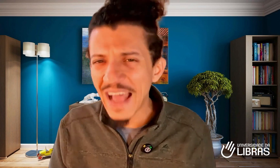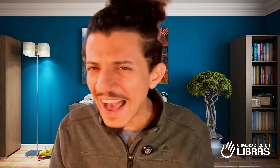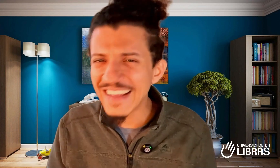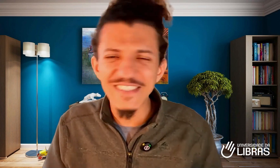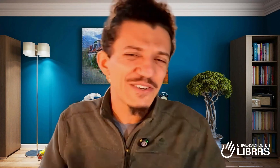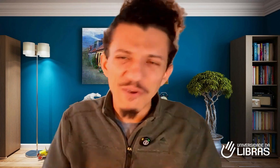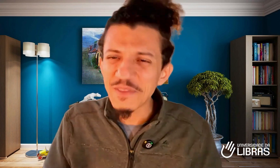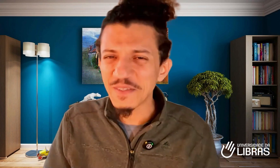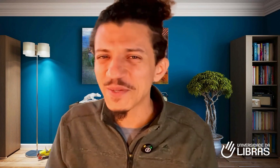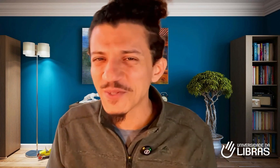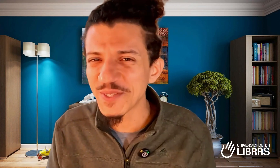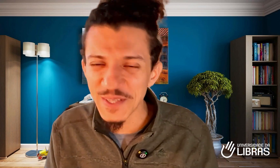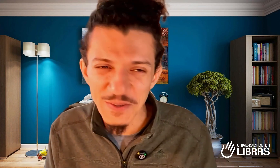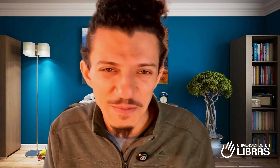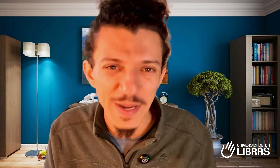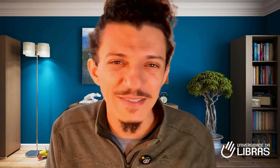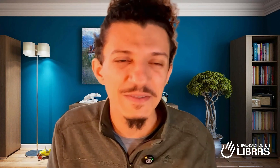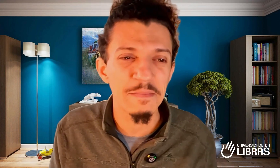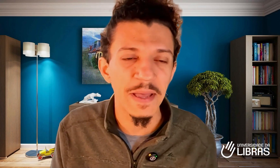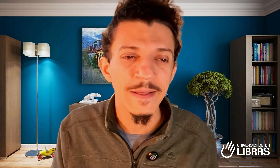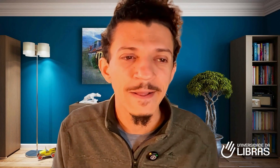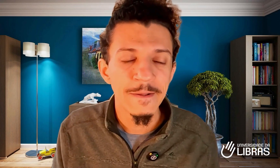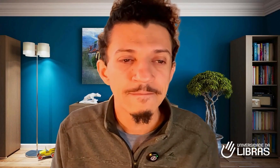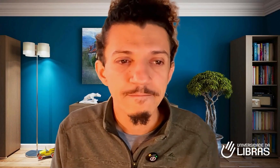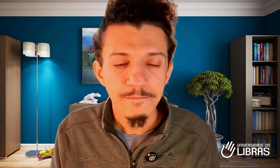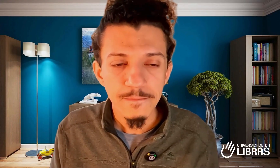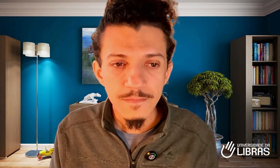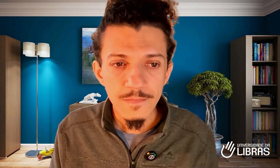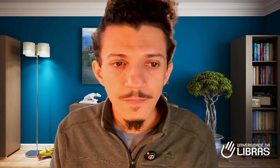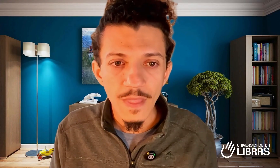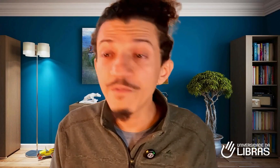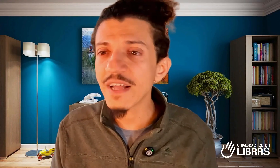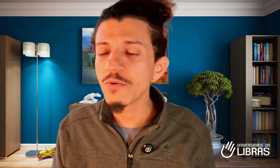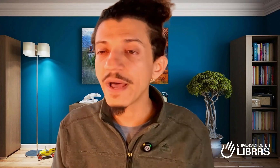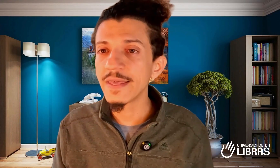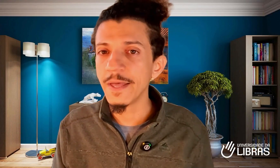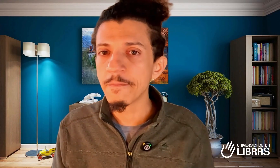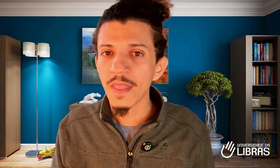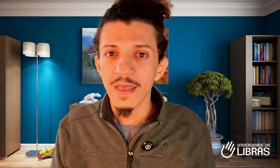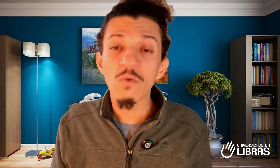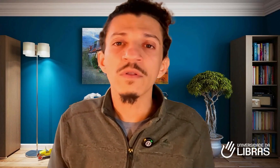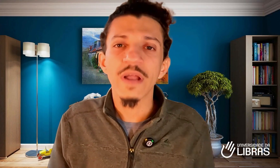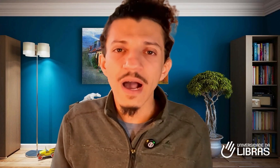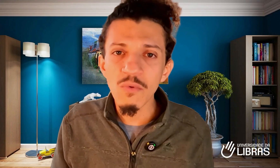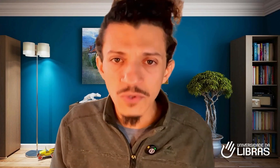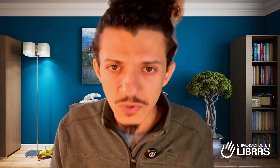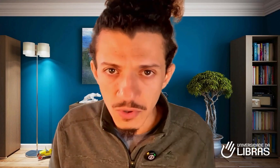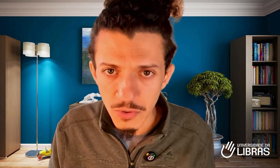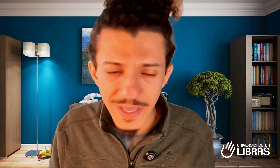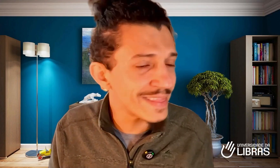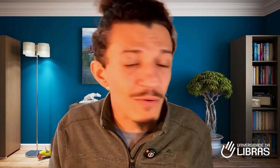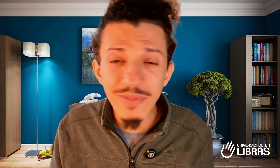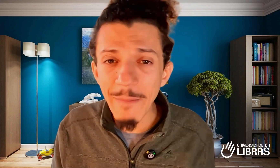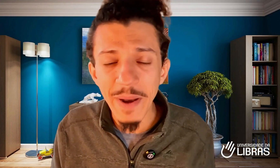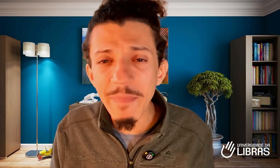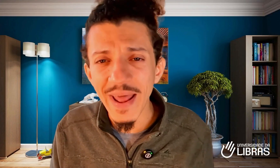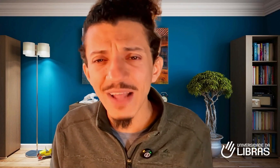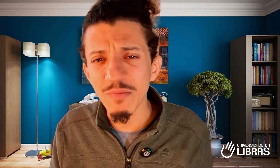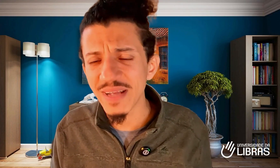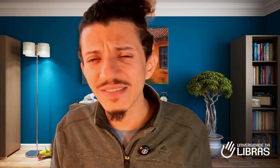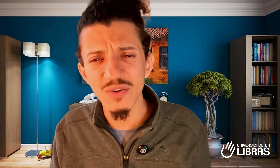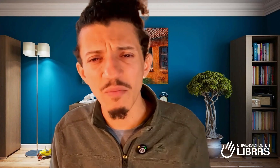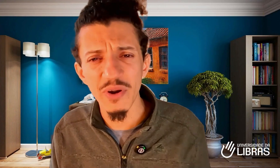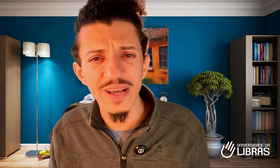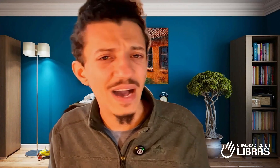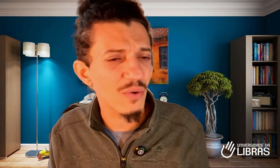e milhares de outras pessoas em todo o Brasil também. O fato é que encontrar com o surdo e não estar preparado